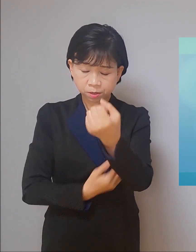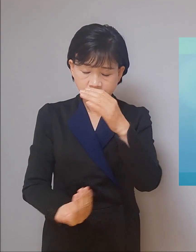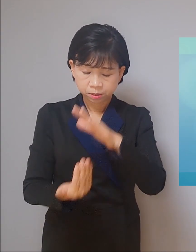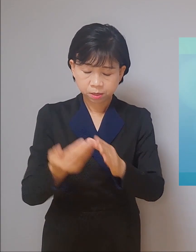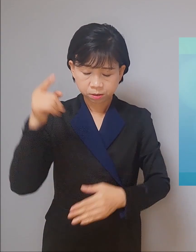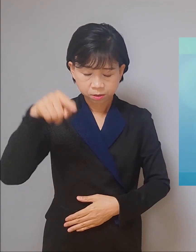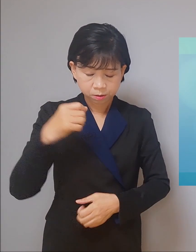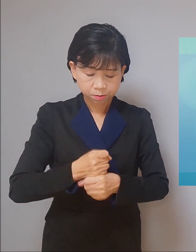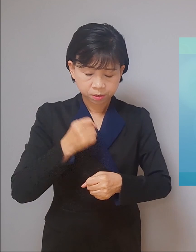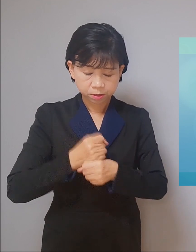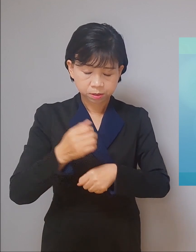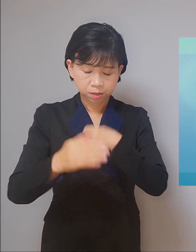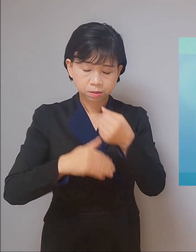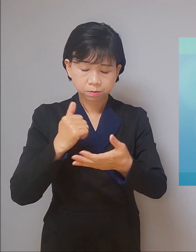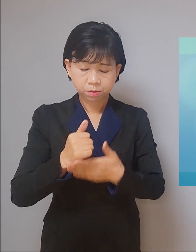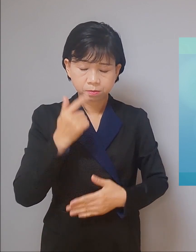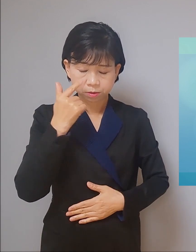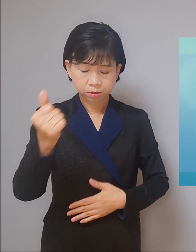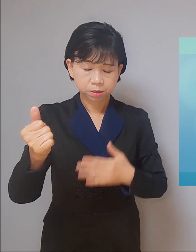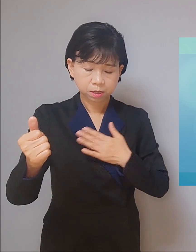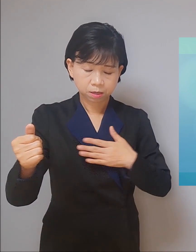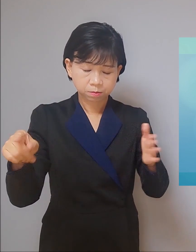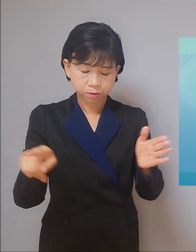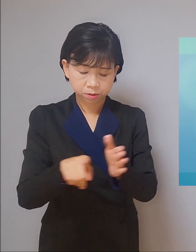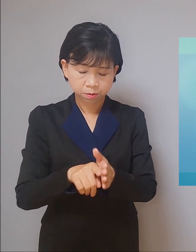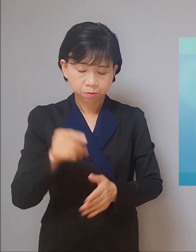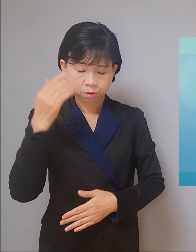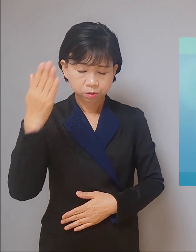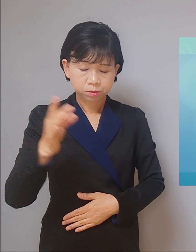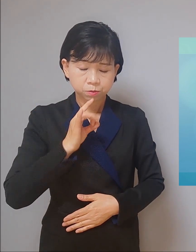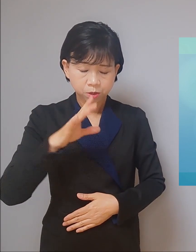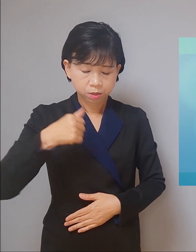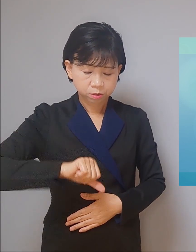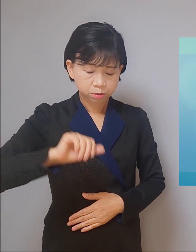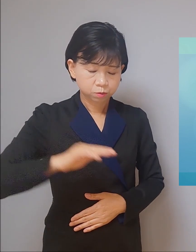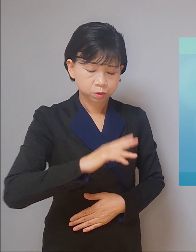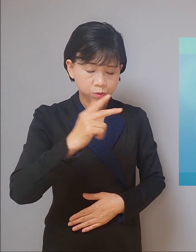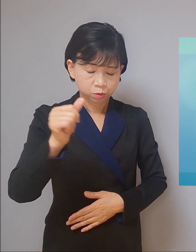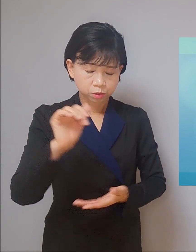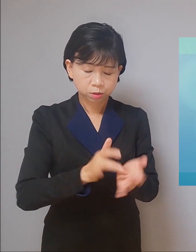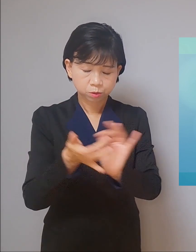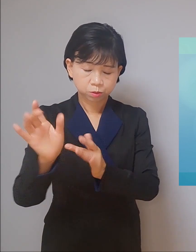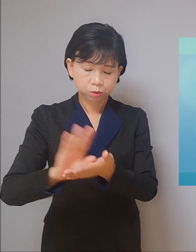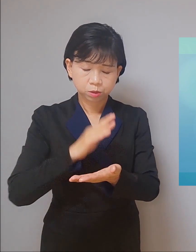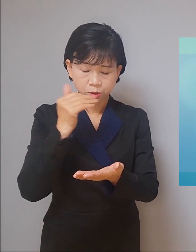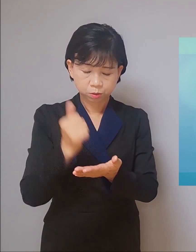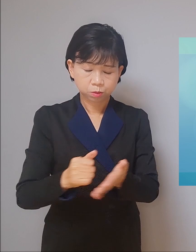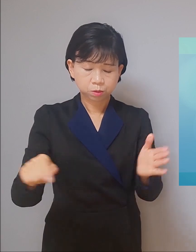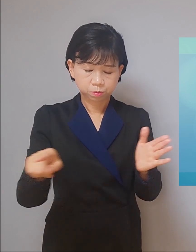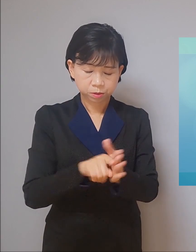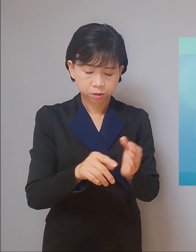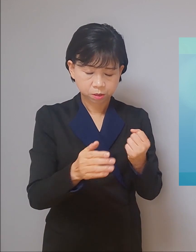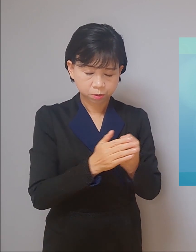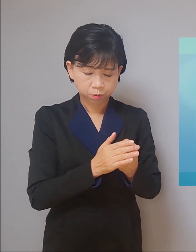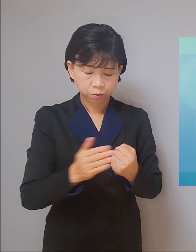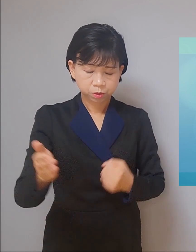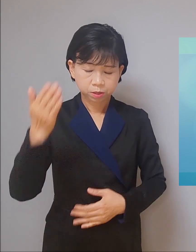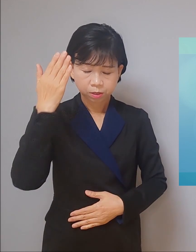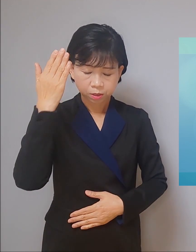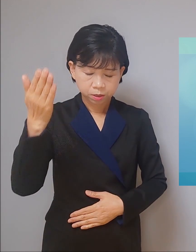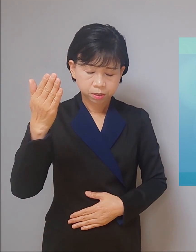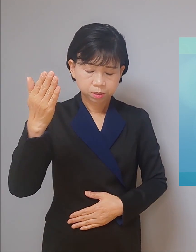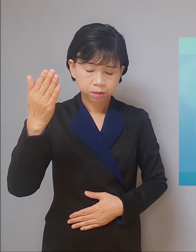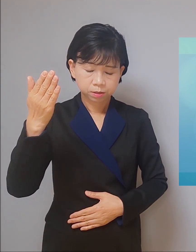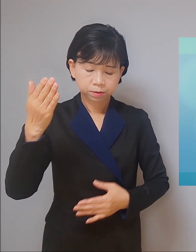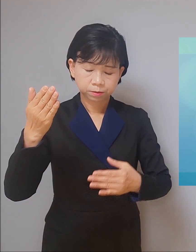하사 천지를 만드신 하나님 아버지를 내가 믿사오며 그 외아들 우리 주 예수 그리스도를 믿사오니